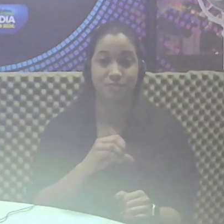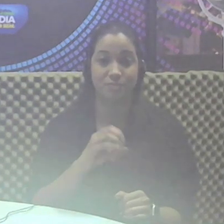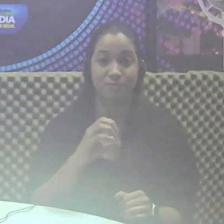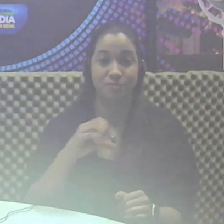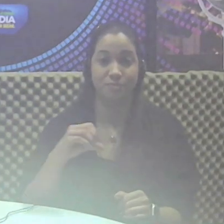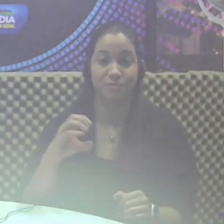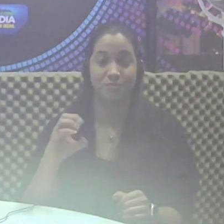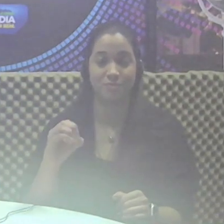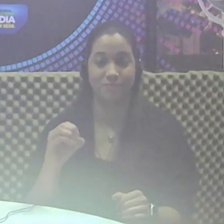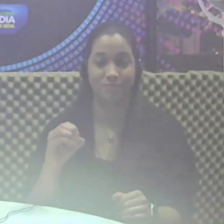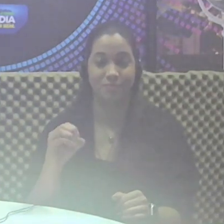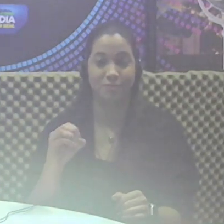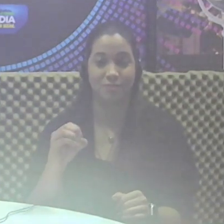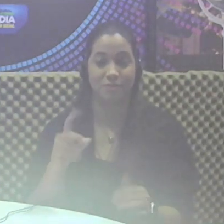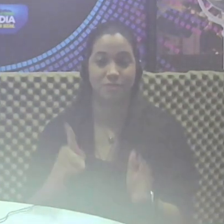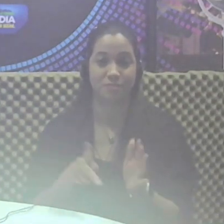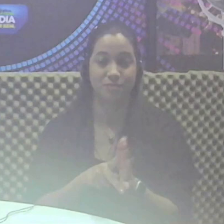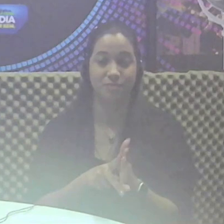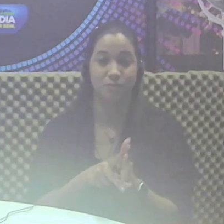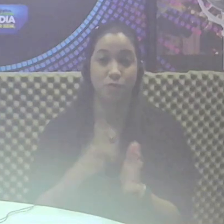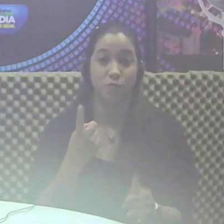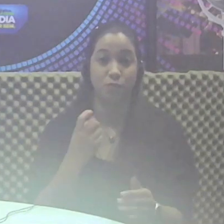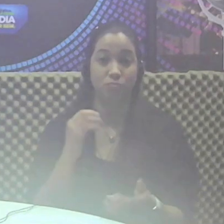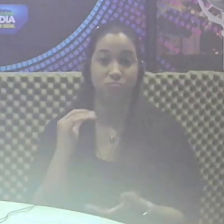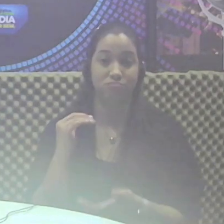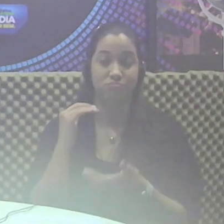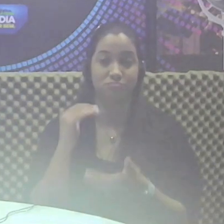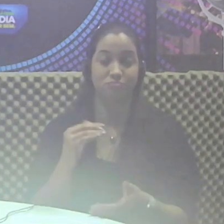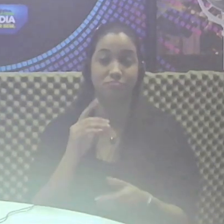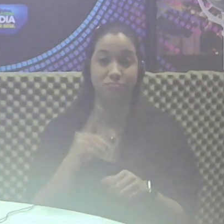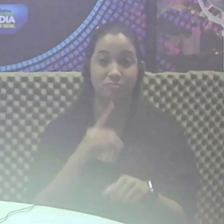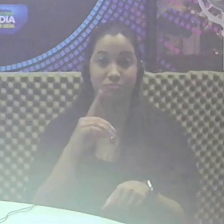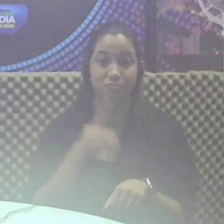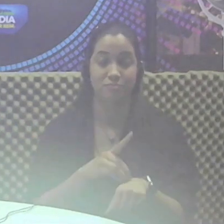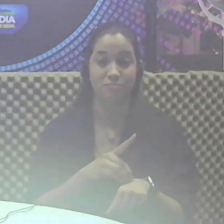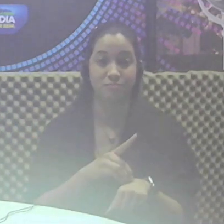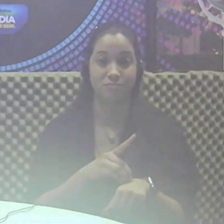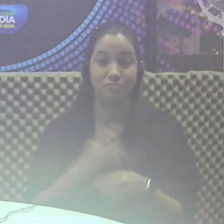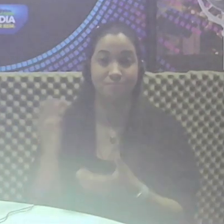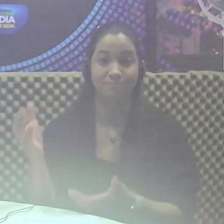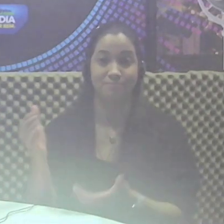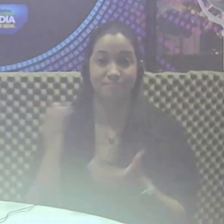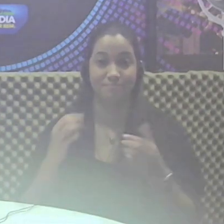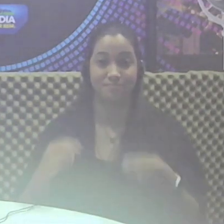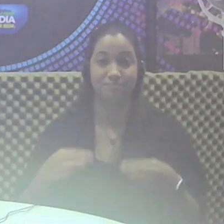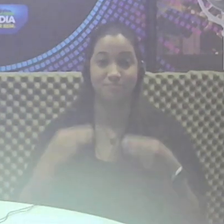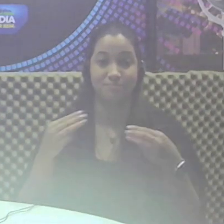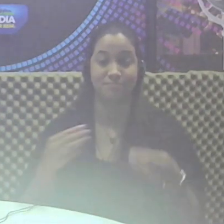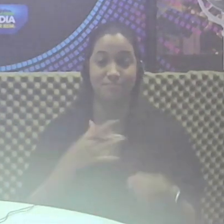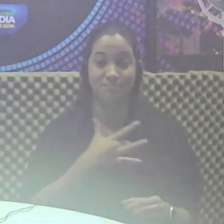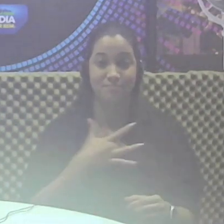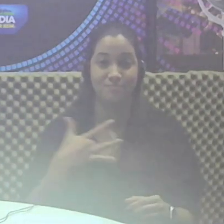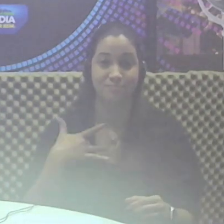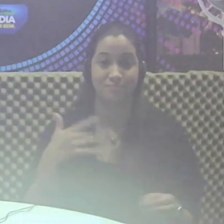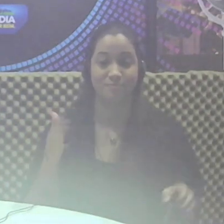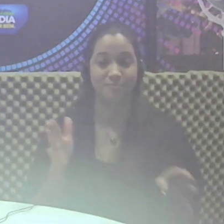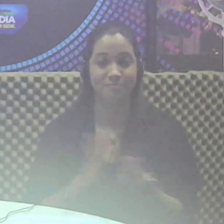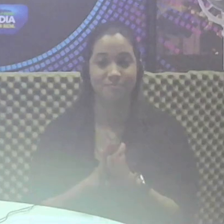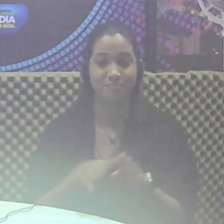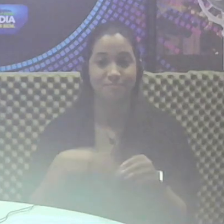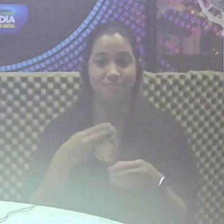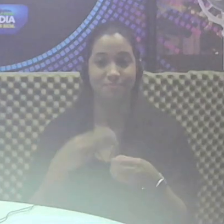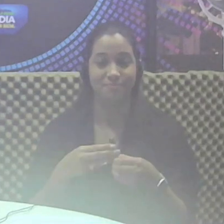1.990 doses remanescentes do único lote de vacina contra a dengue enviado pelo Ministério da Saúde até o momento ao